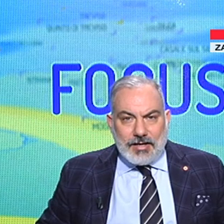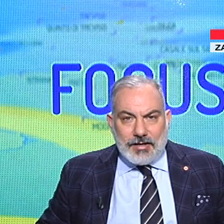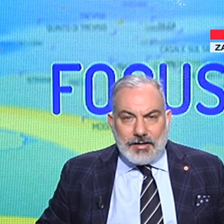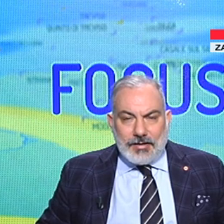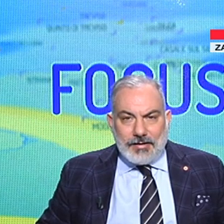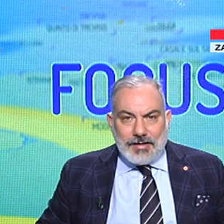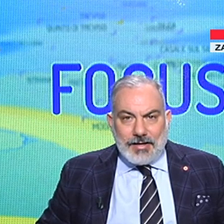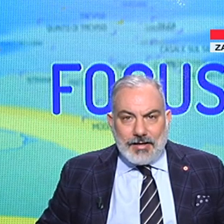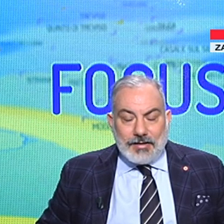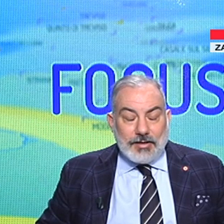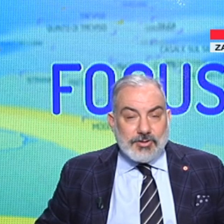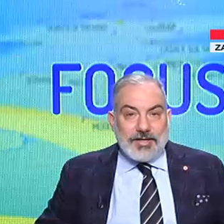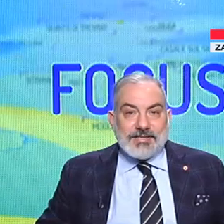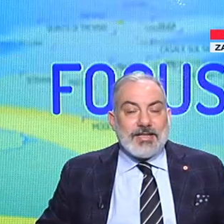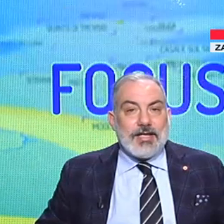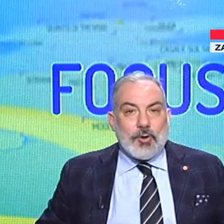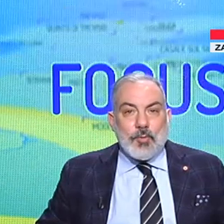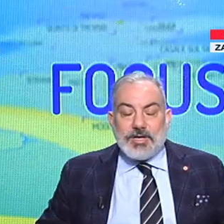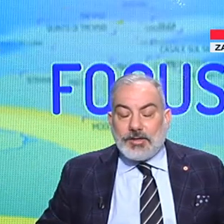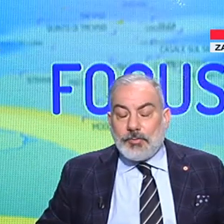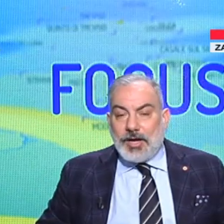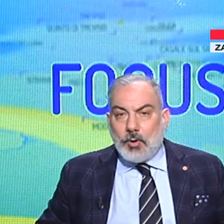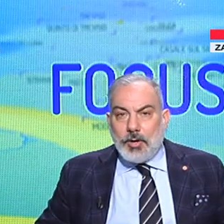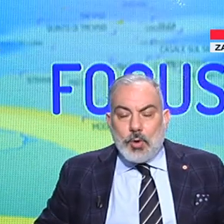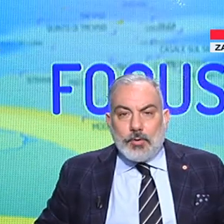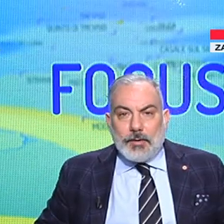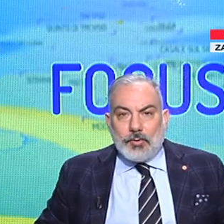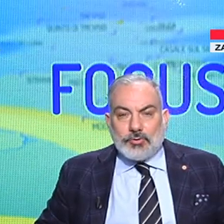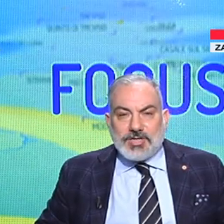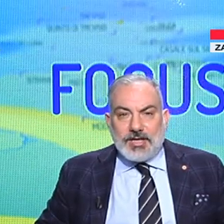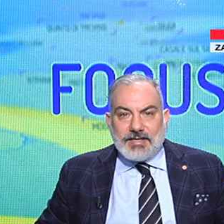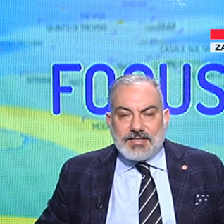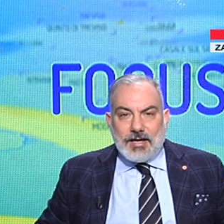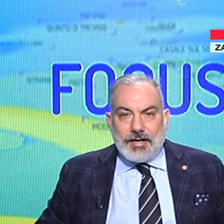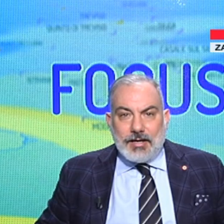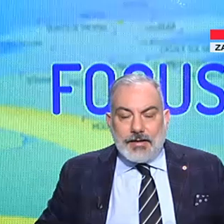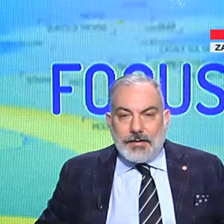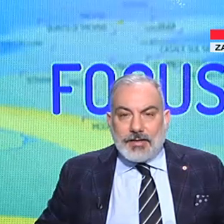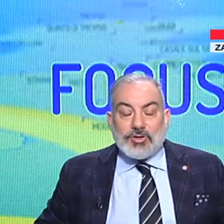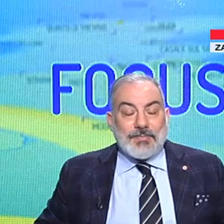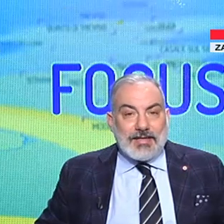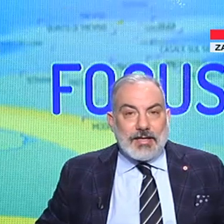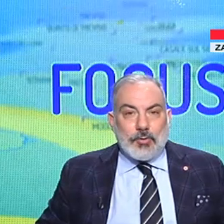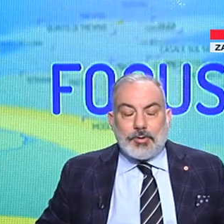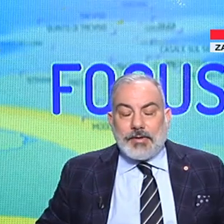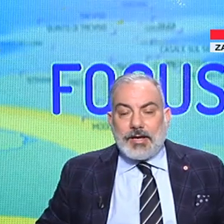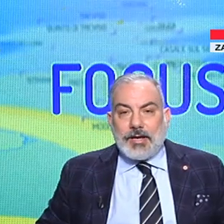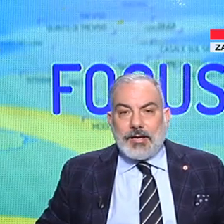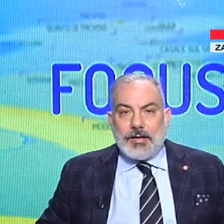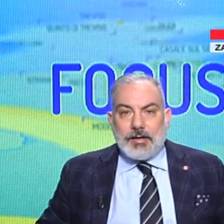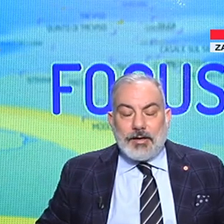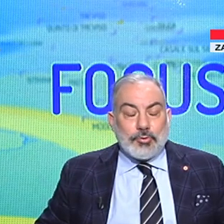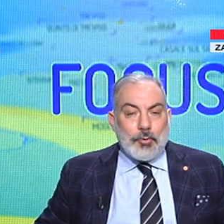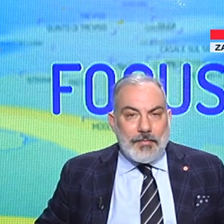sera nella zona dei Sette Comuni in Altopiano. Un motociclista è andato a sbattere contro il